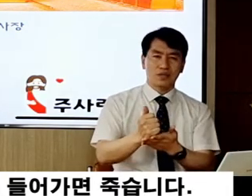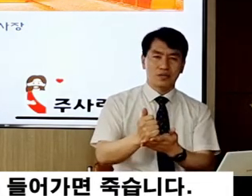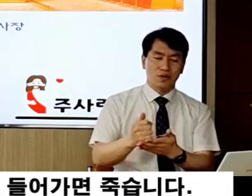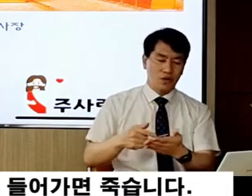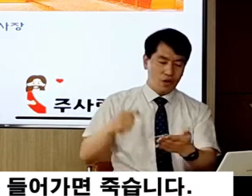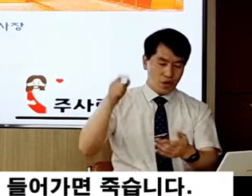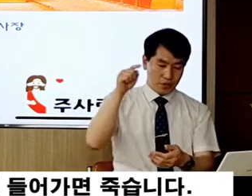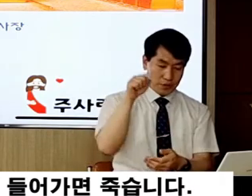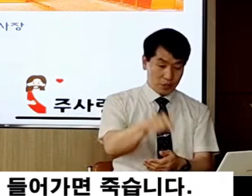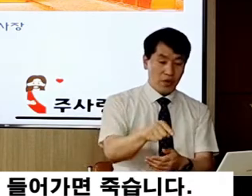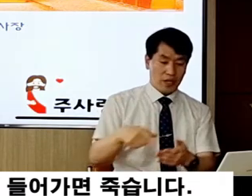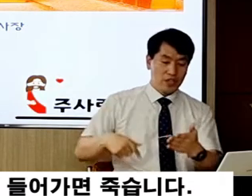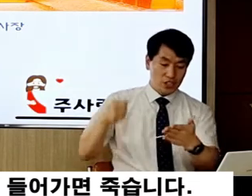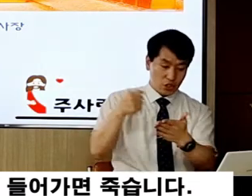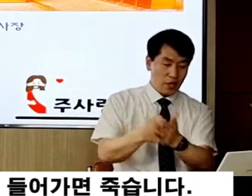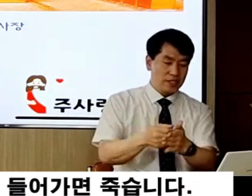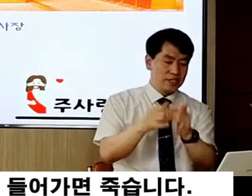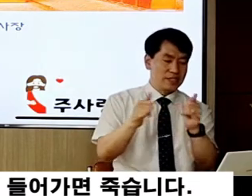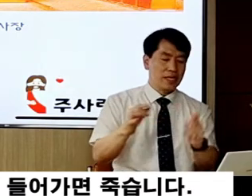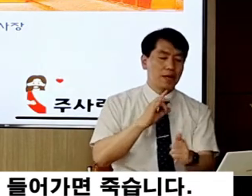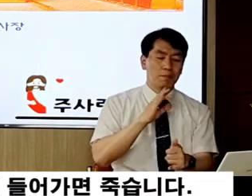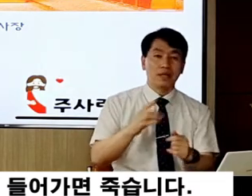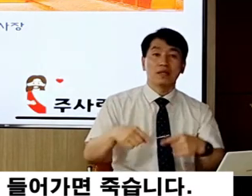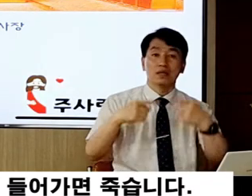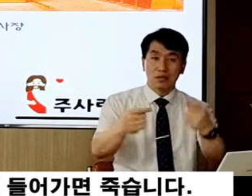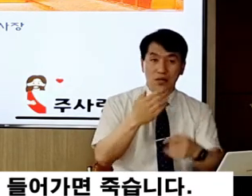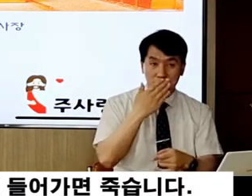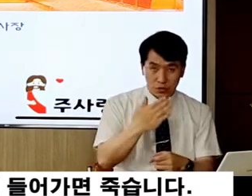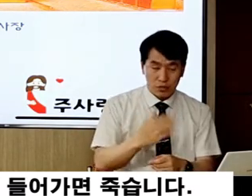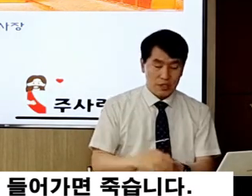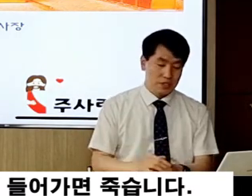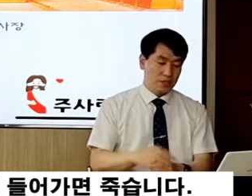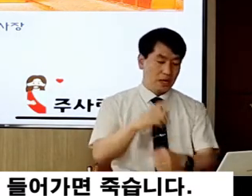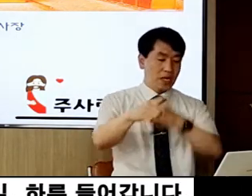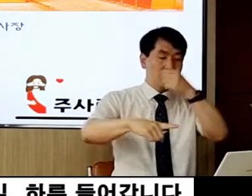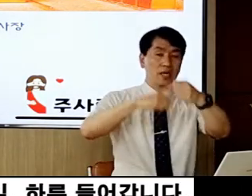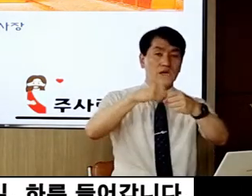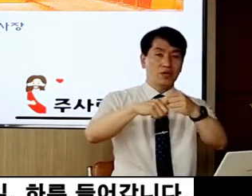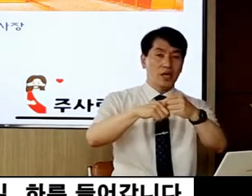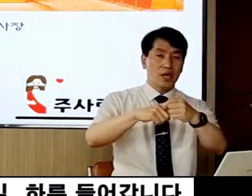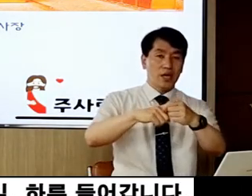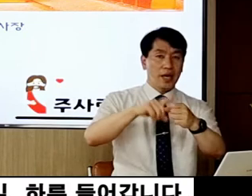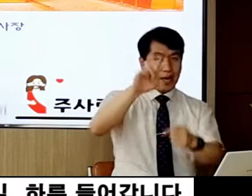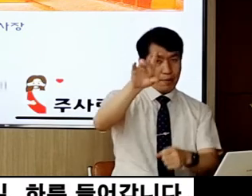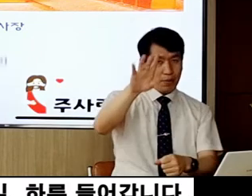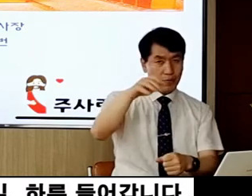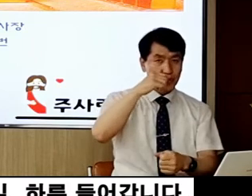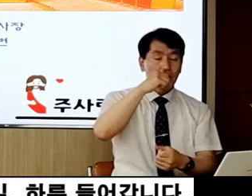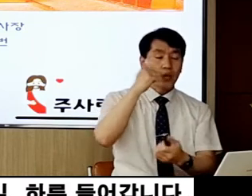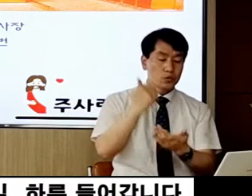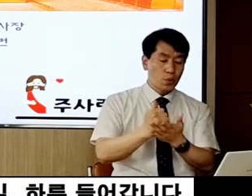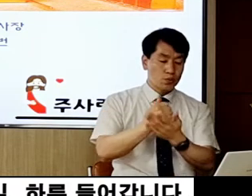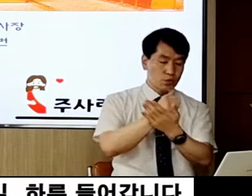하나님께서 정하신 사람만 들어갈 수 있습니다. 1년에 한 번